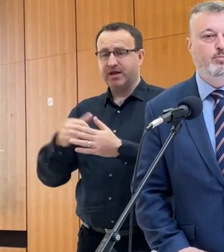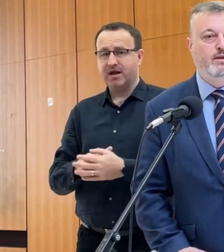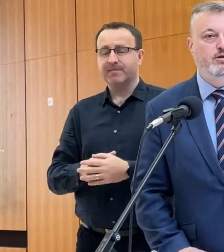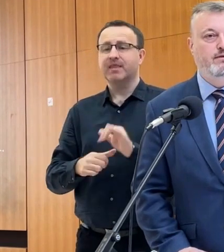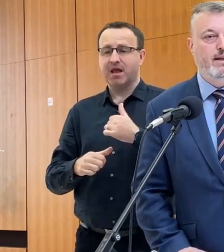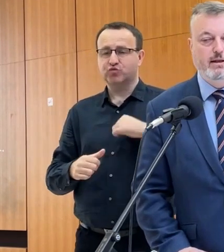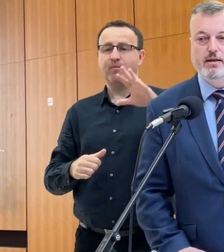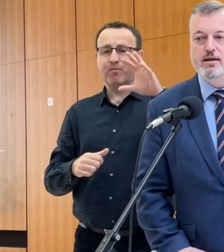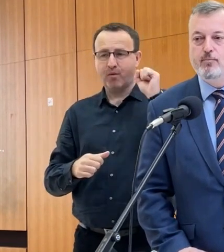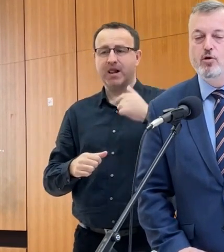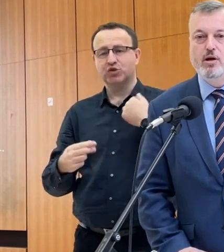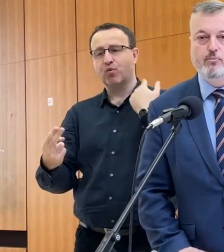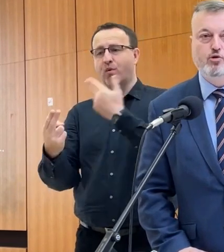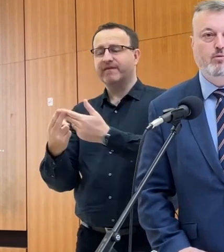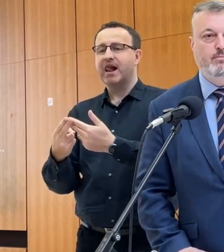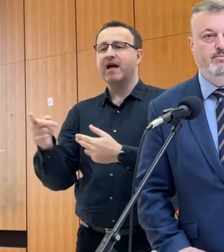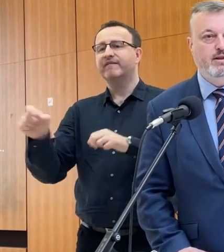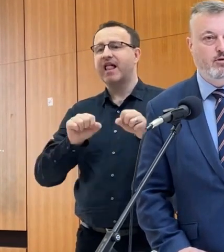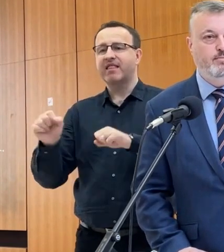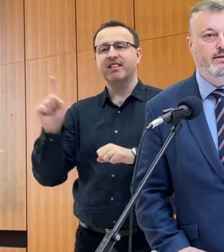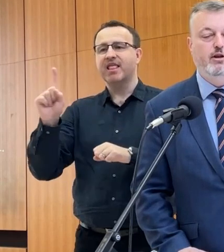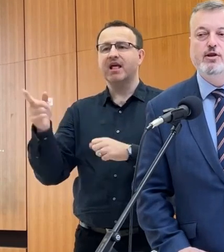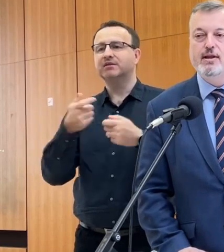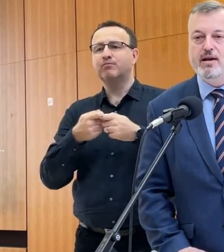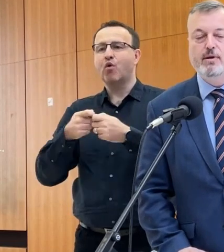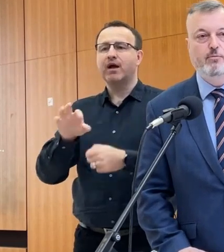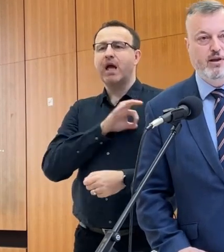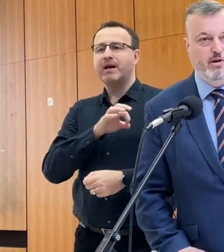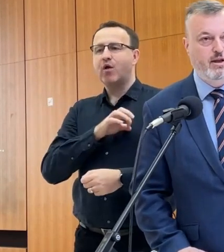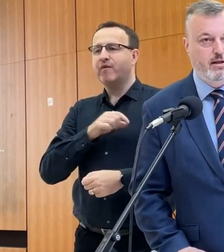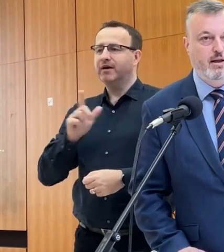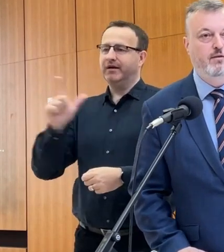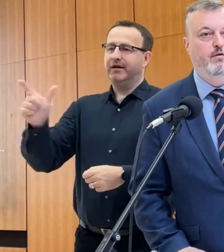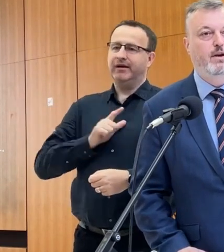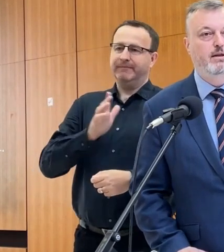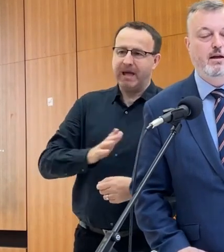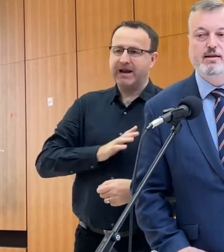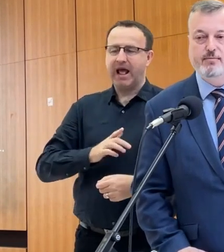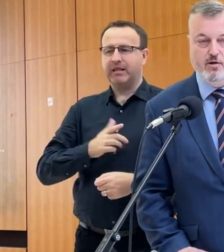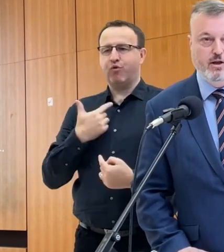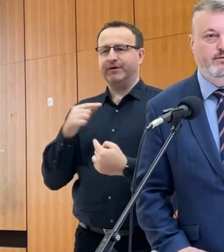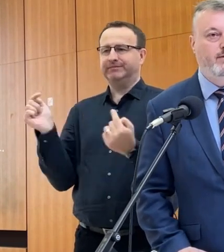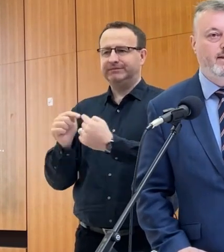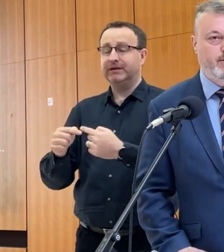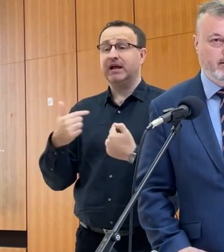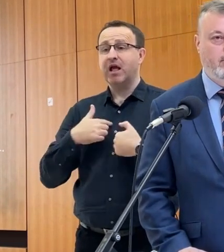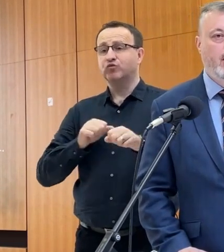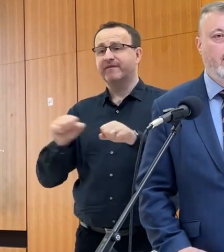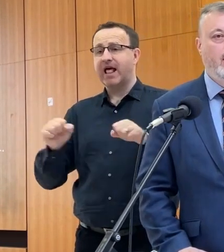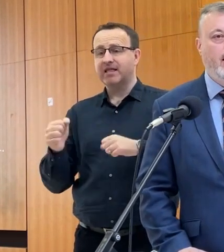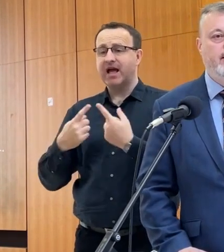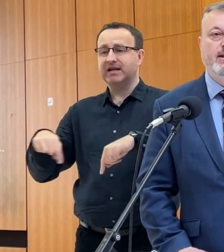som vám odpovedal, že vláda nie je spolok kamošov, aby sme si rozprávali, či sa máme alebo nemáme radi. Ja som vo vláde, aj Sme rodina je vo vláde